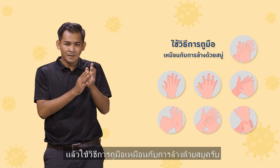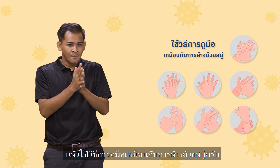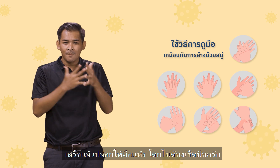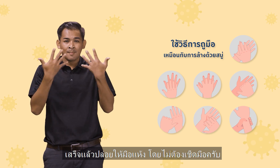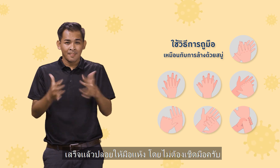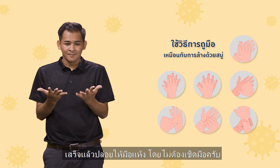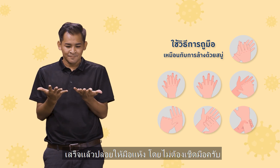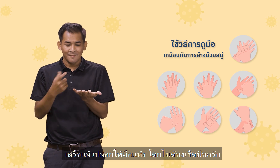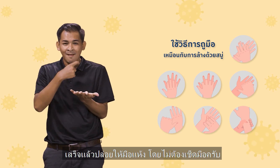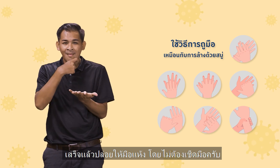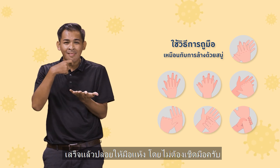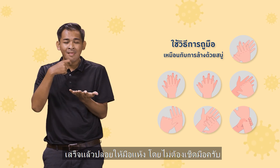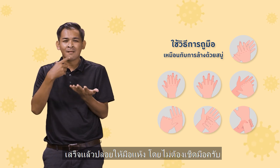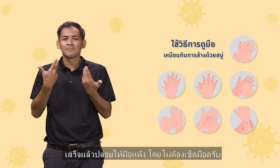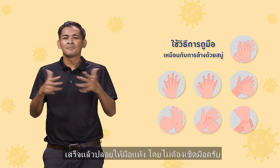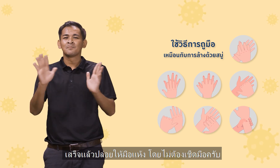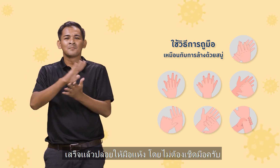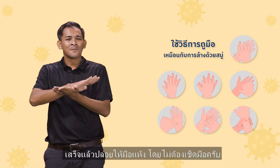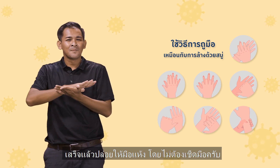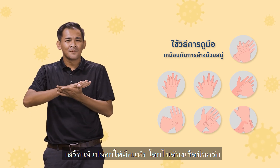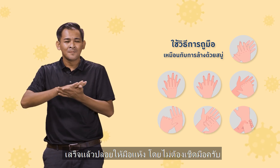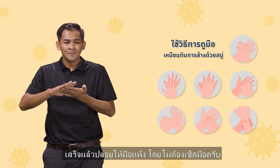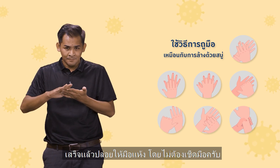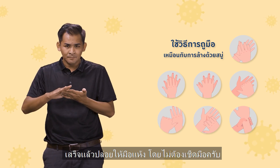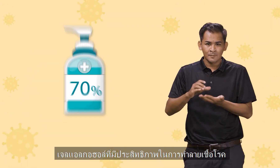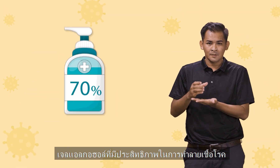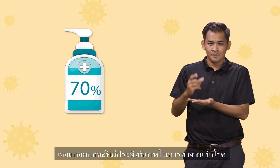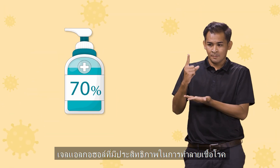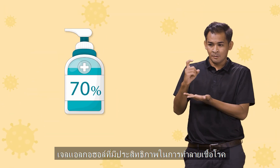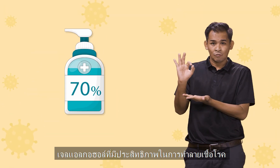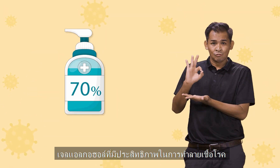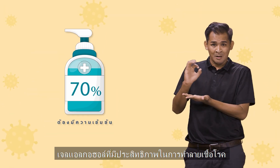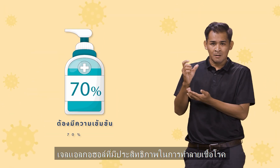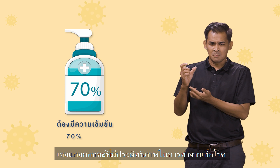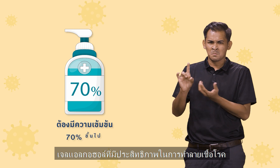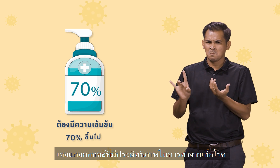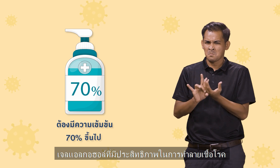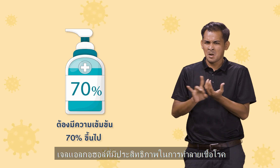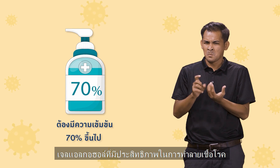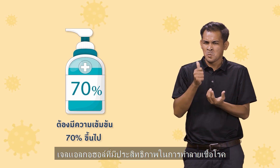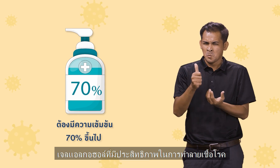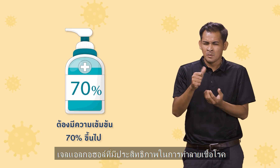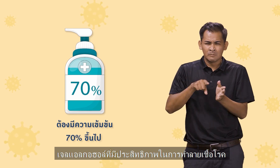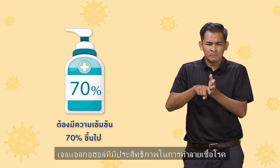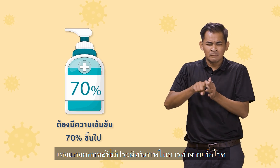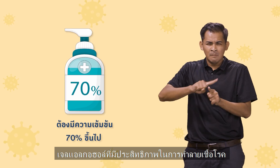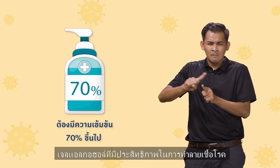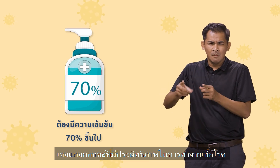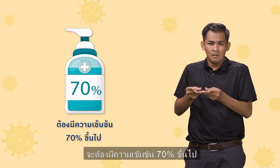เสร็จแล้วปล่อยให้มือแห้งโดยไม่ต้องเช็ดมือครับเจลแอลกอฮอล์ที่มีประสิทธิภาพในการทำลายเชื้อโรคจะต้